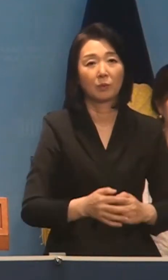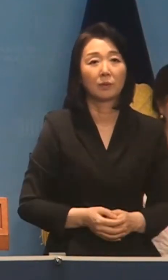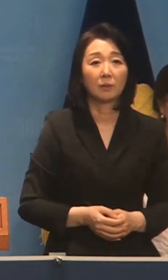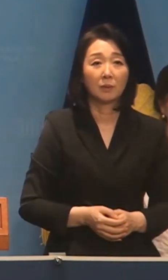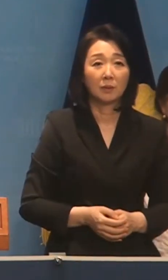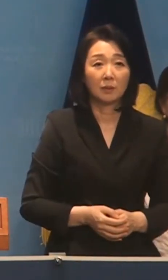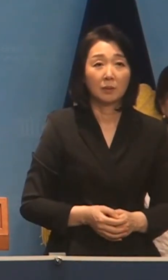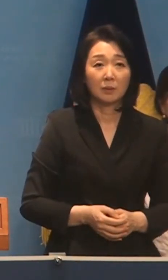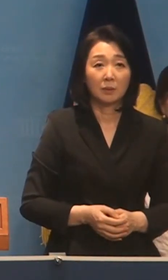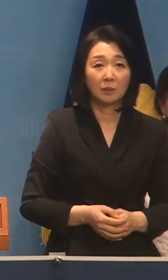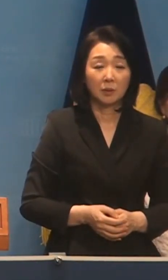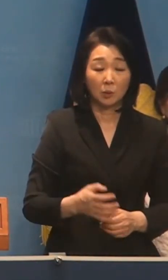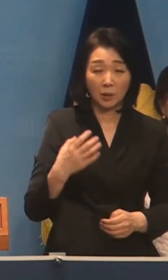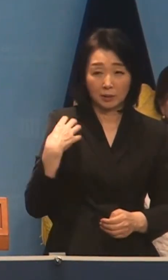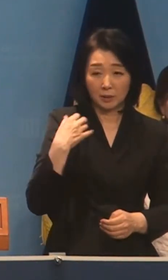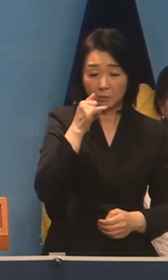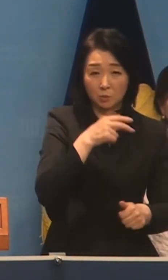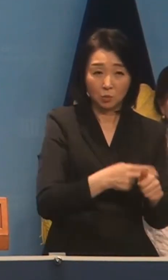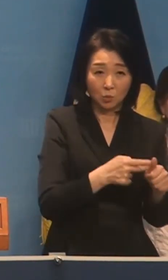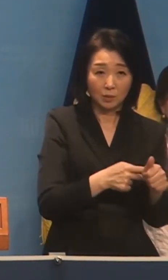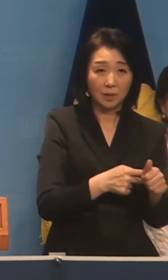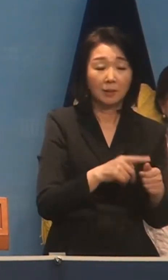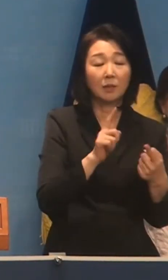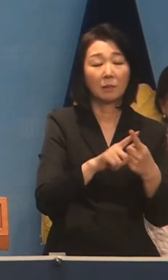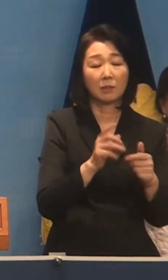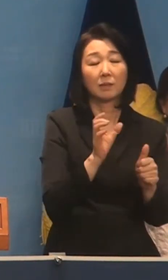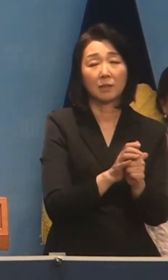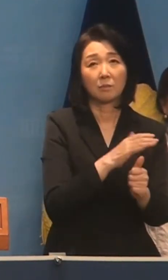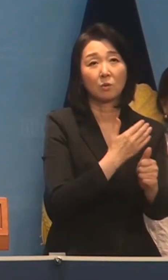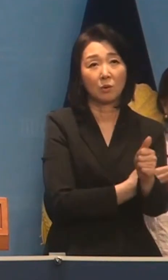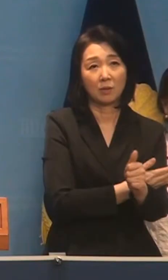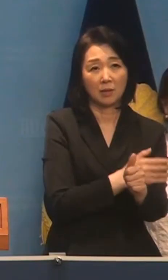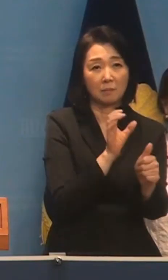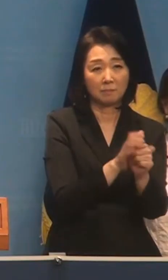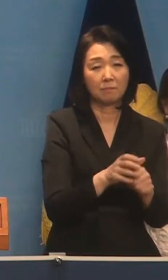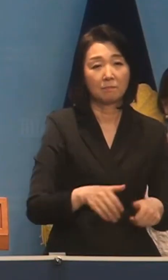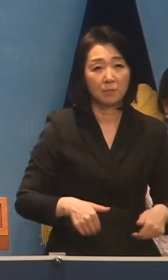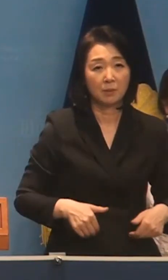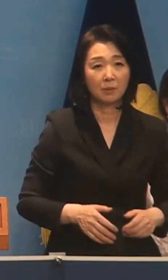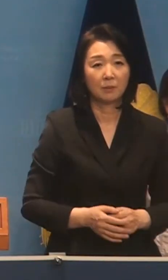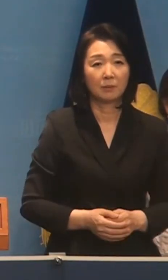이러한 과를 맡은 교사에게는 그에 걸맞는 책임과 권리가 부여되어야 합니다.